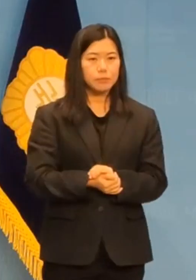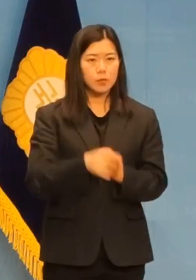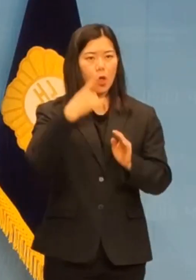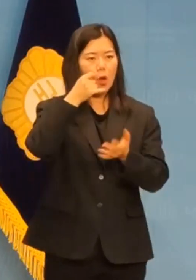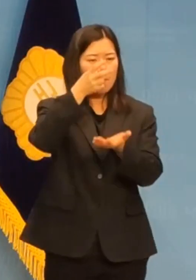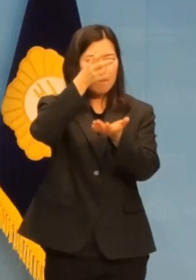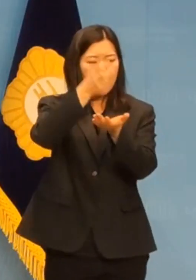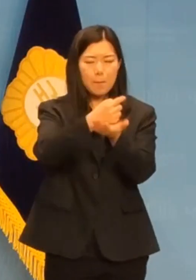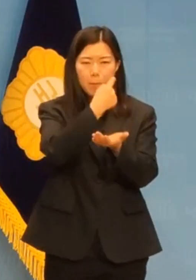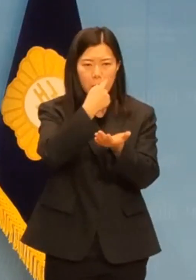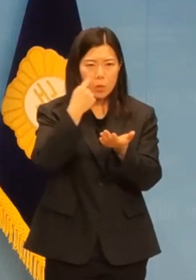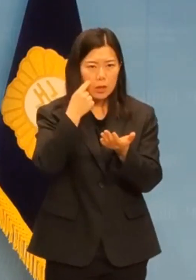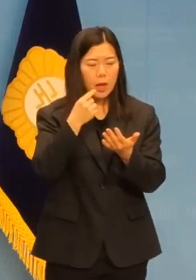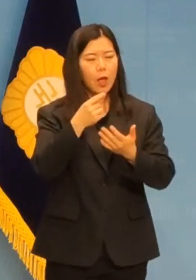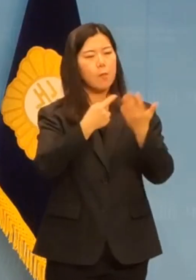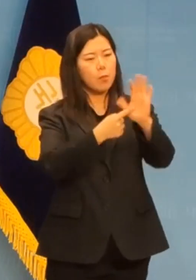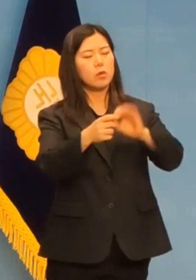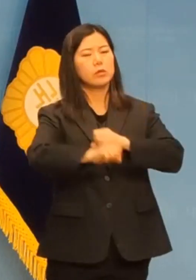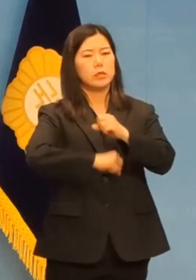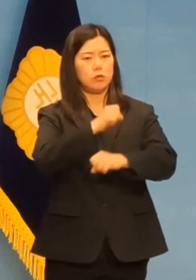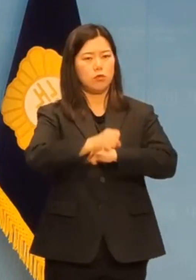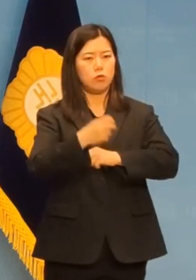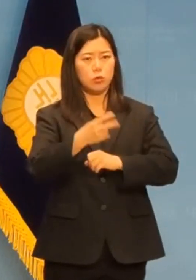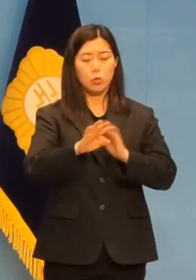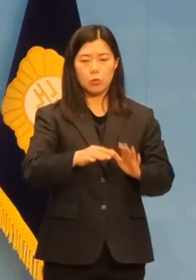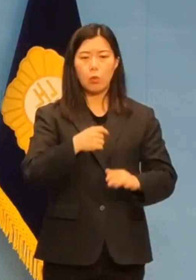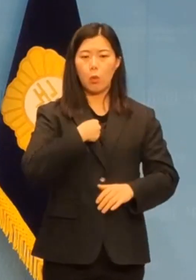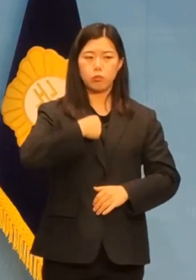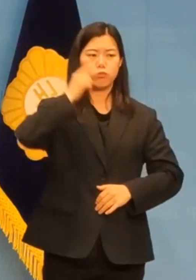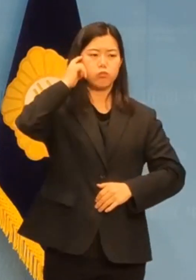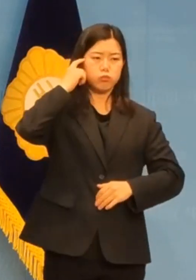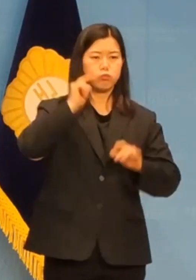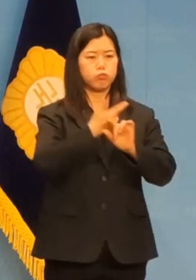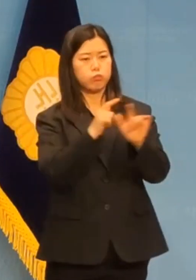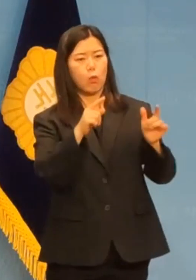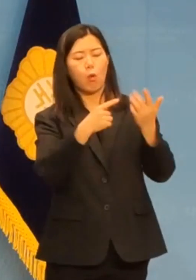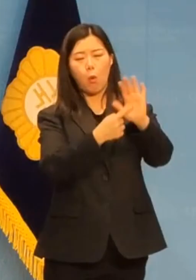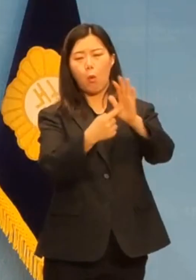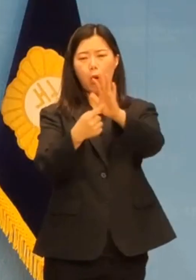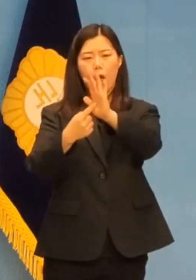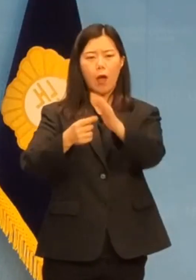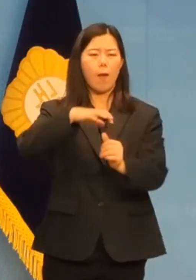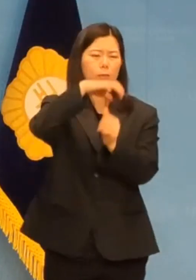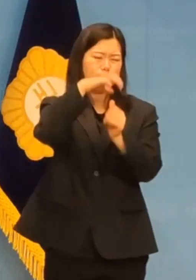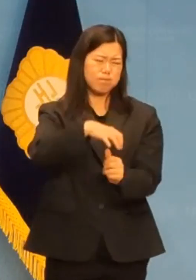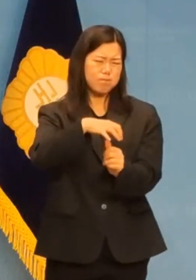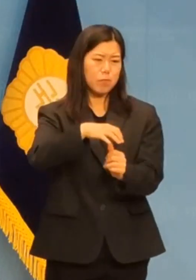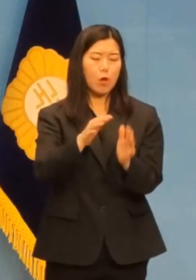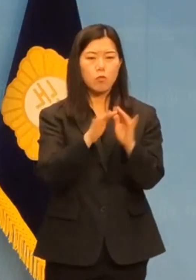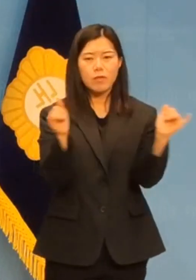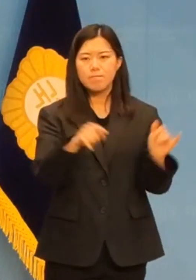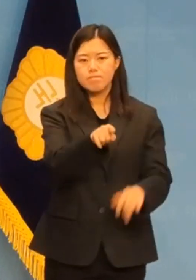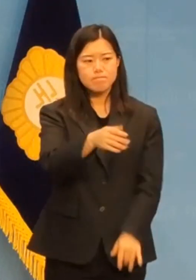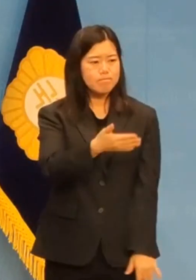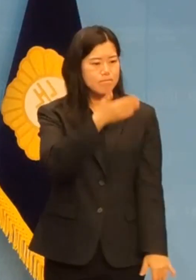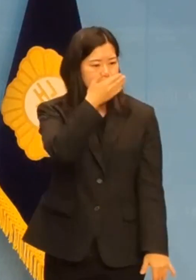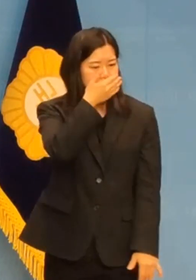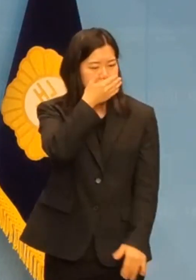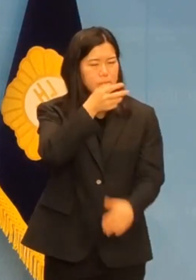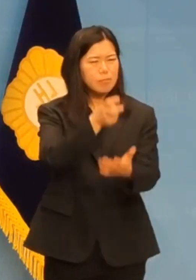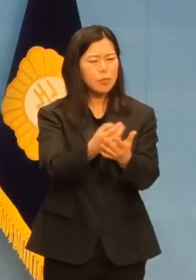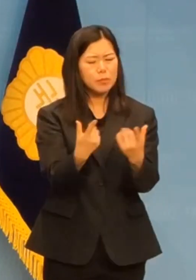헌법이 보장한 표현의 자유와 자유로운 의사 표현을 억압하는 국민 입틀막법에